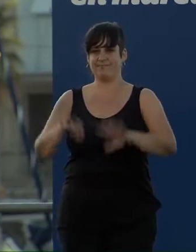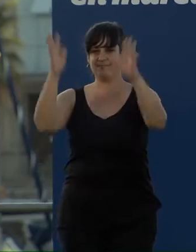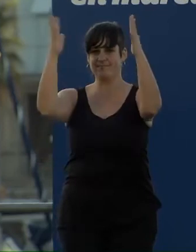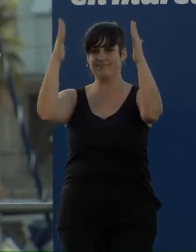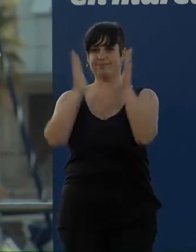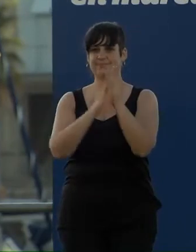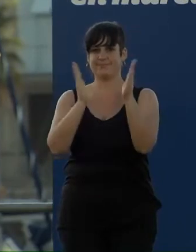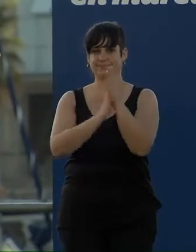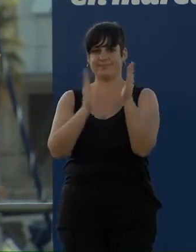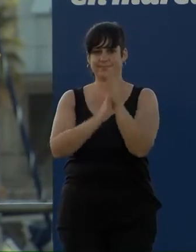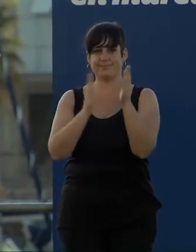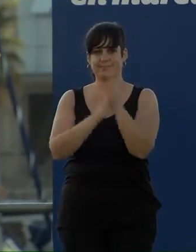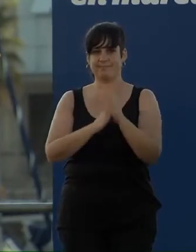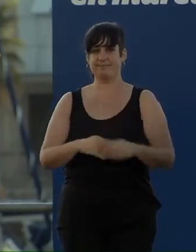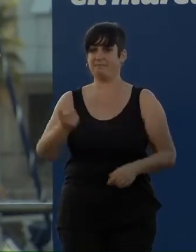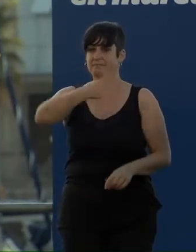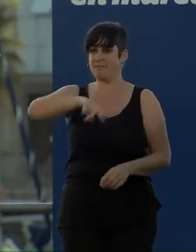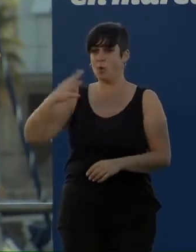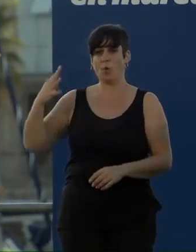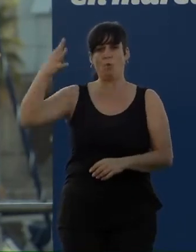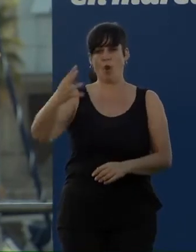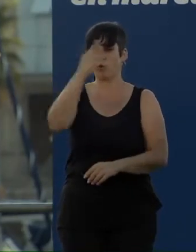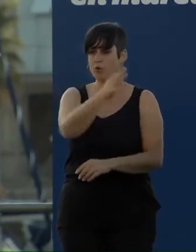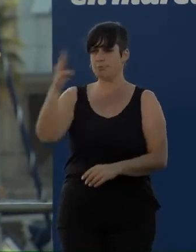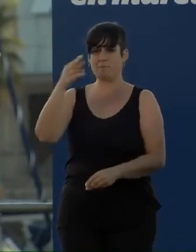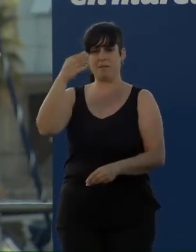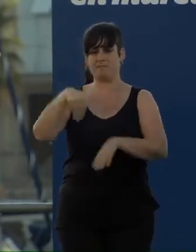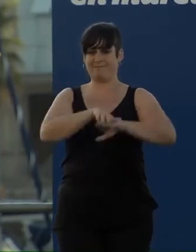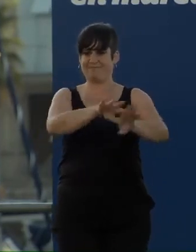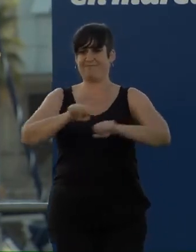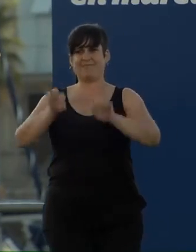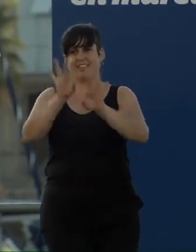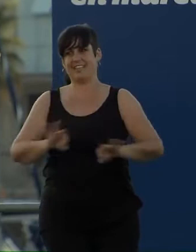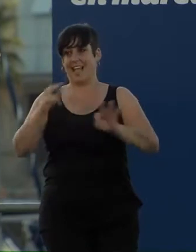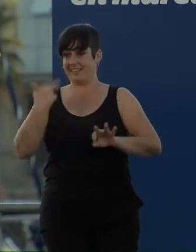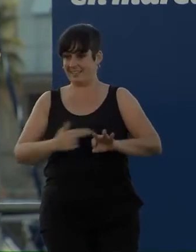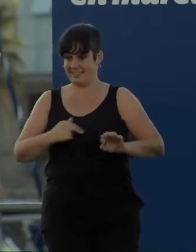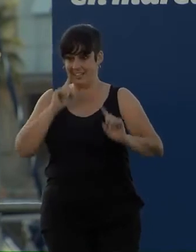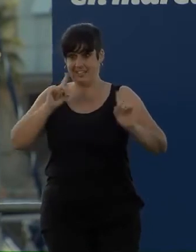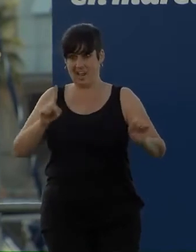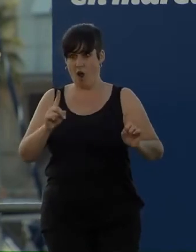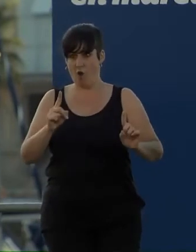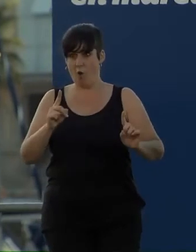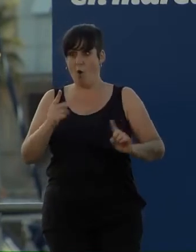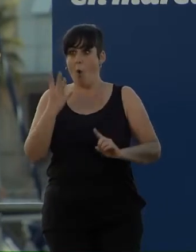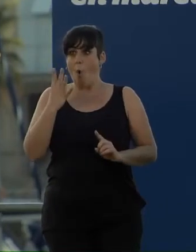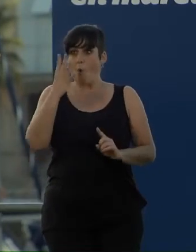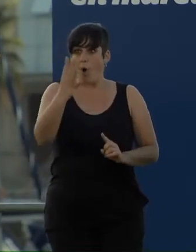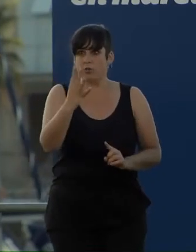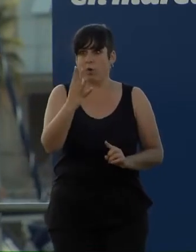Compostela 4 aos de desgobierno popular eso sí que era un desgobierno desgobierno popular tres alcaldes en 4